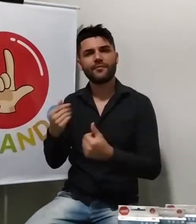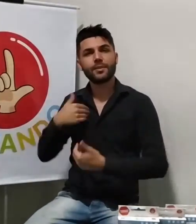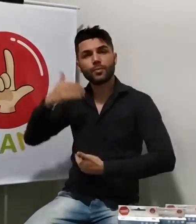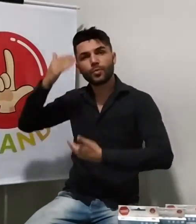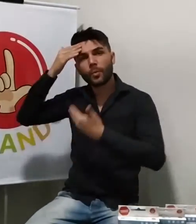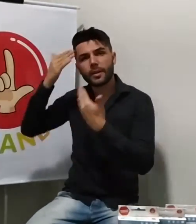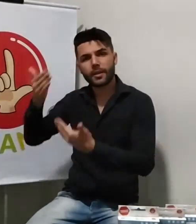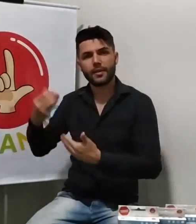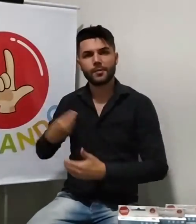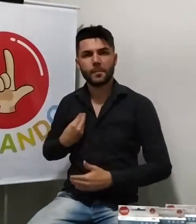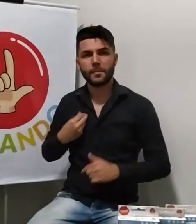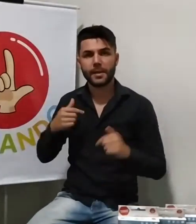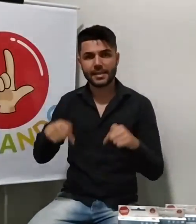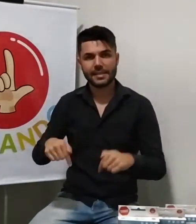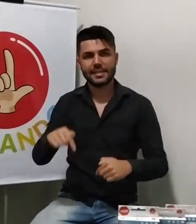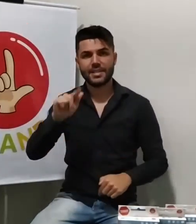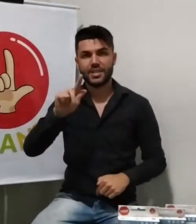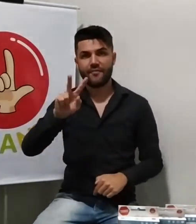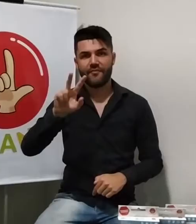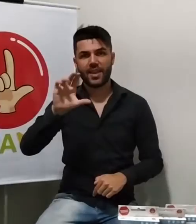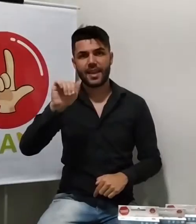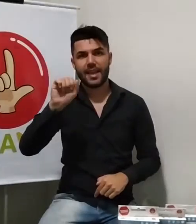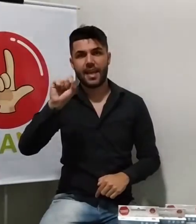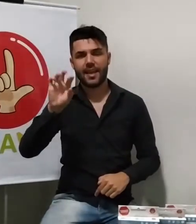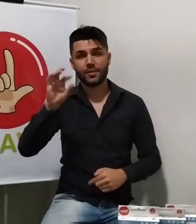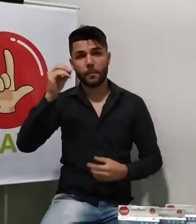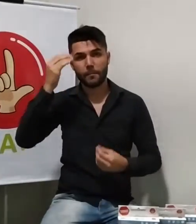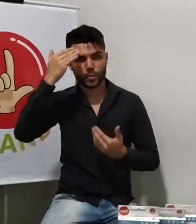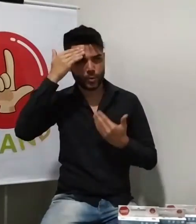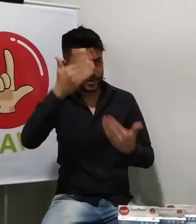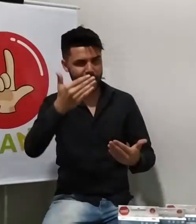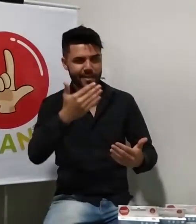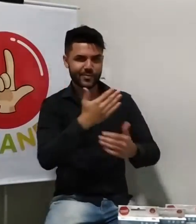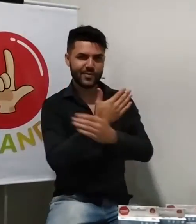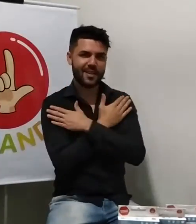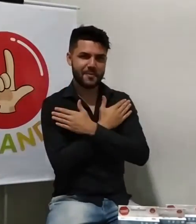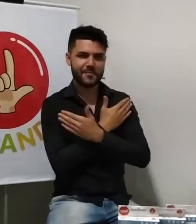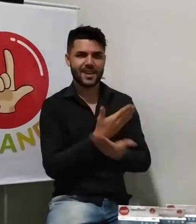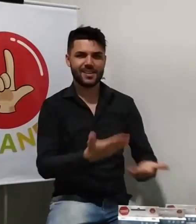aqui do GVCast, beleza? Obrigado, Flávio. Foi uma honra. Um abraço.